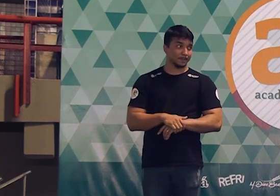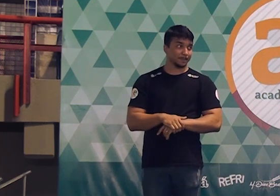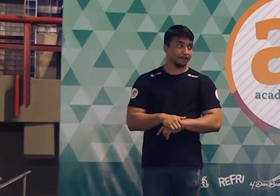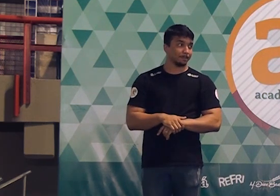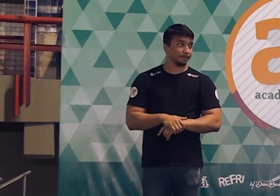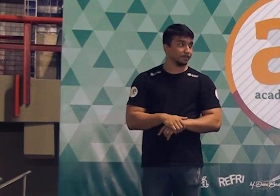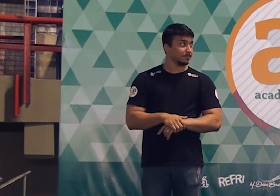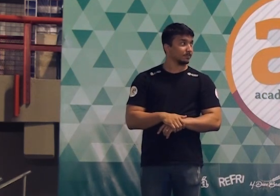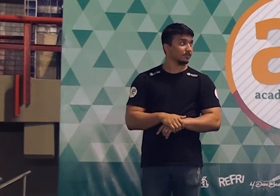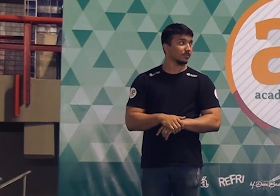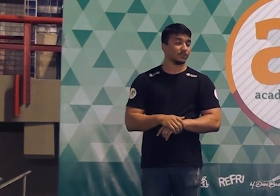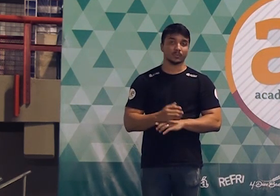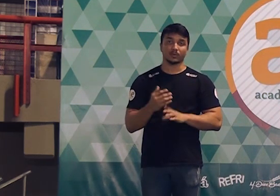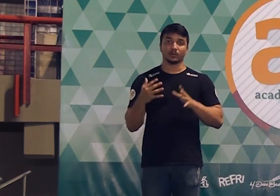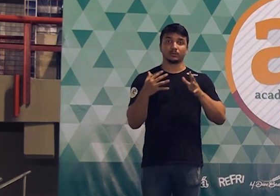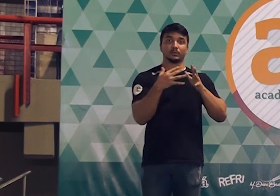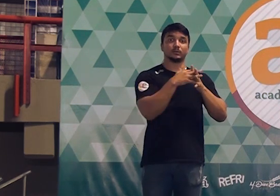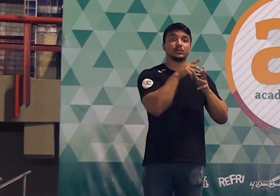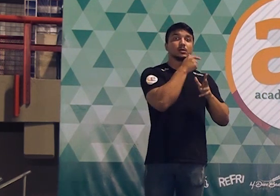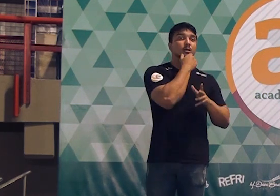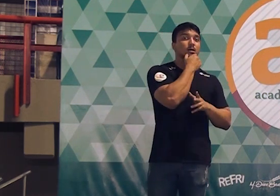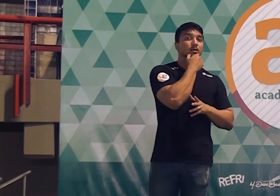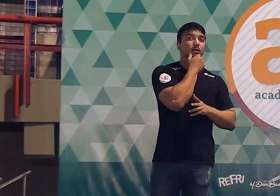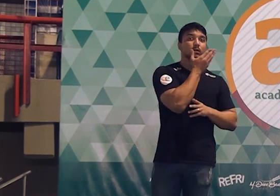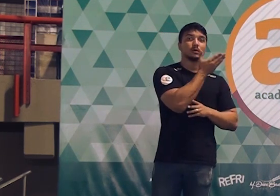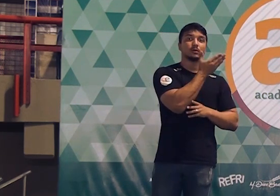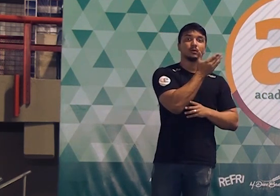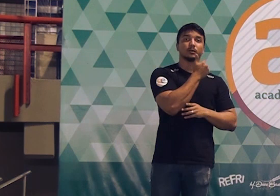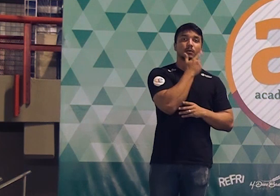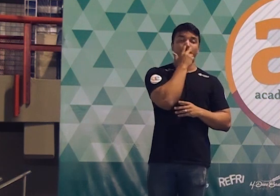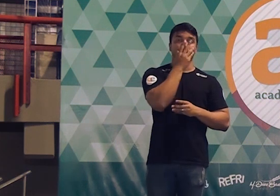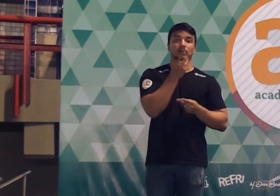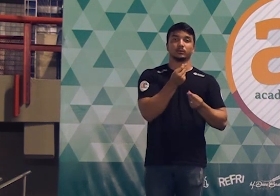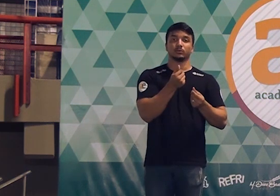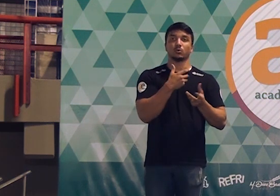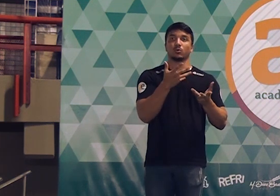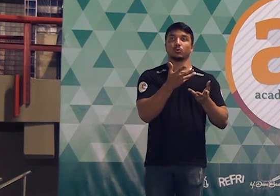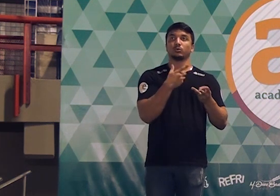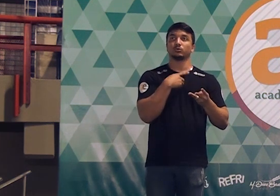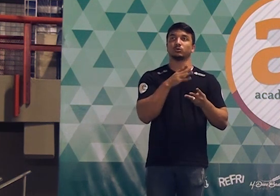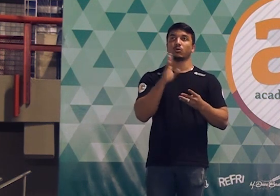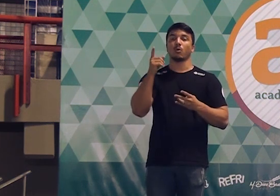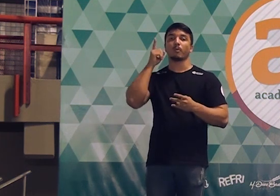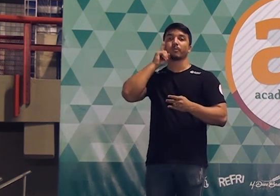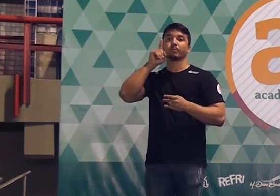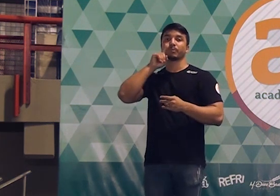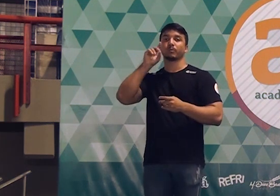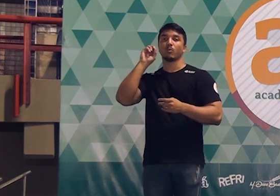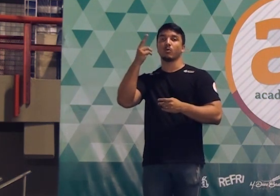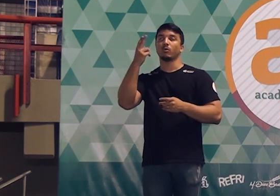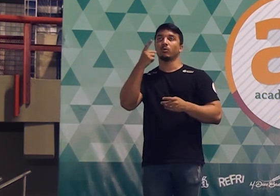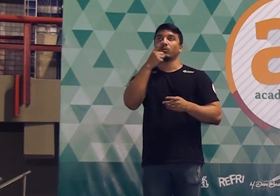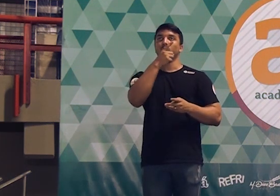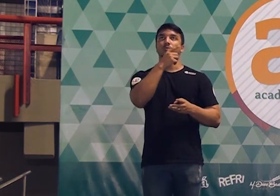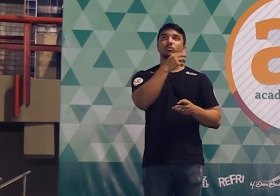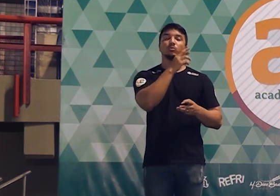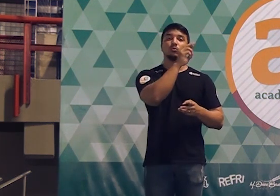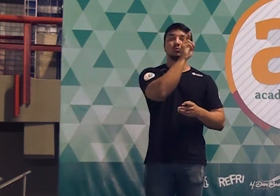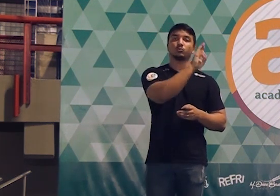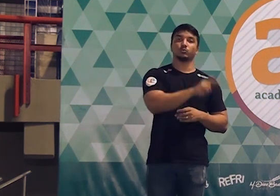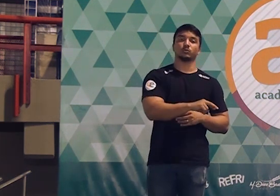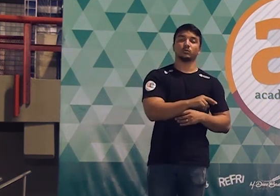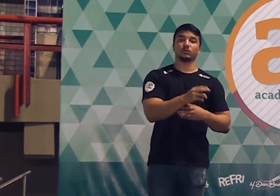A gente estava mexendo com a Inglaterra, pessoal. É tipo mexer hoje, ou com os Estados Unidos, ou